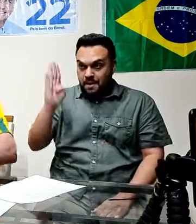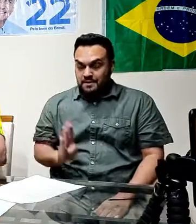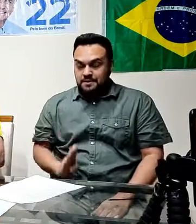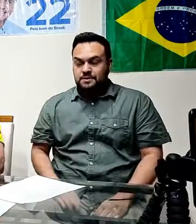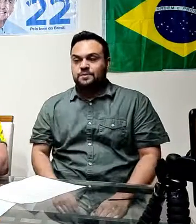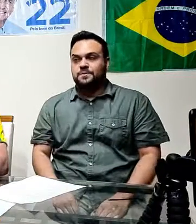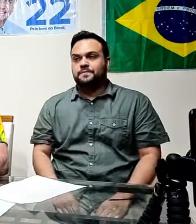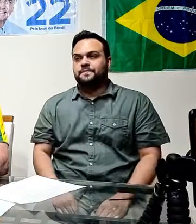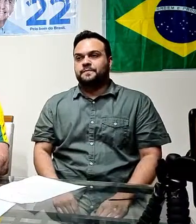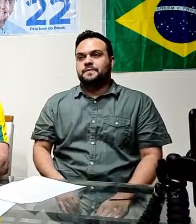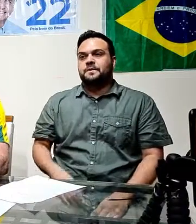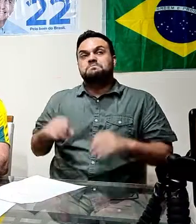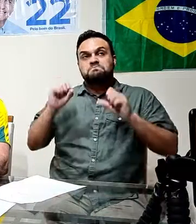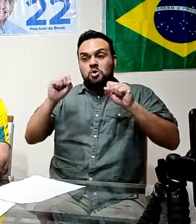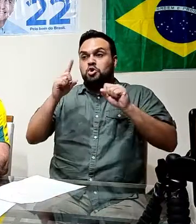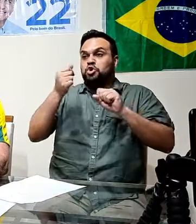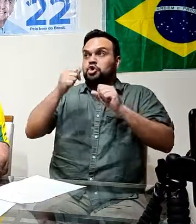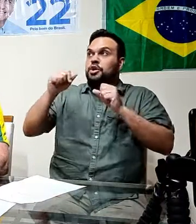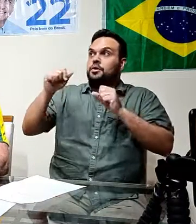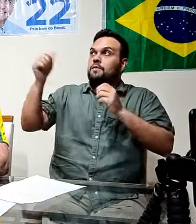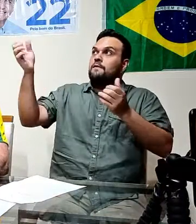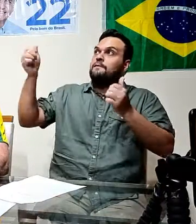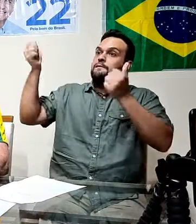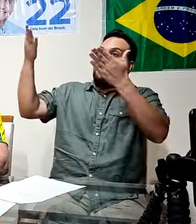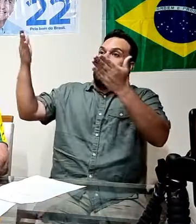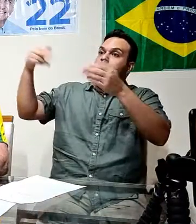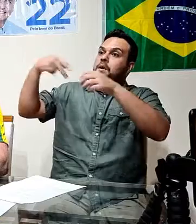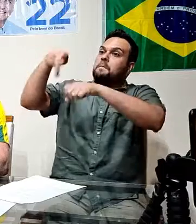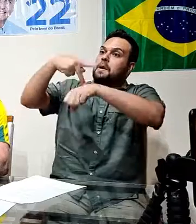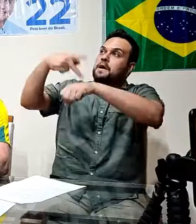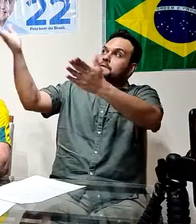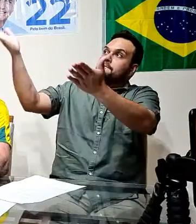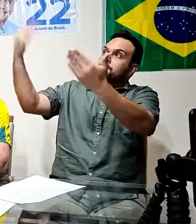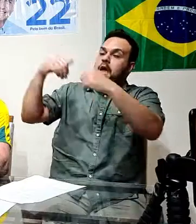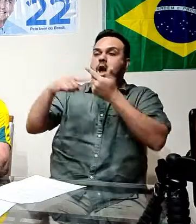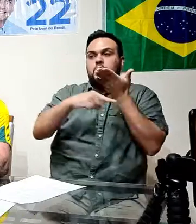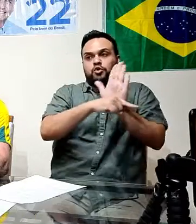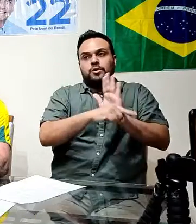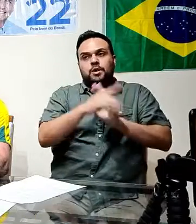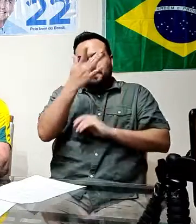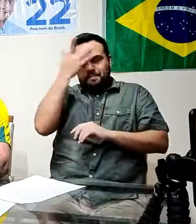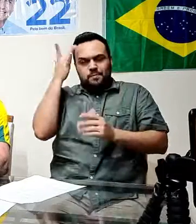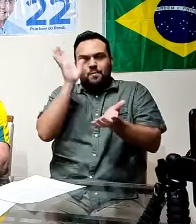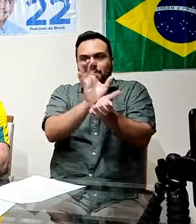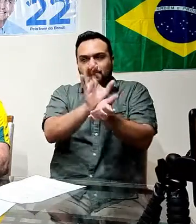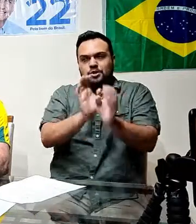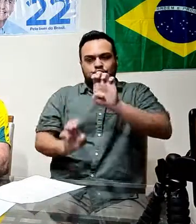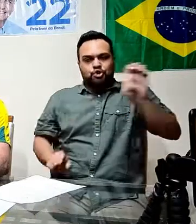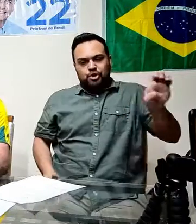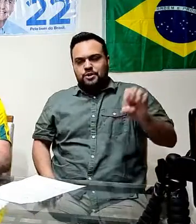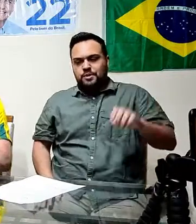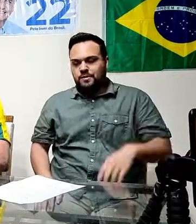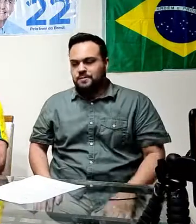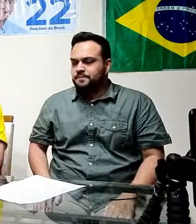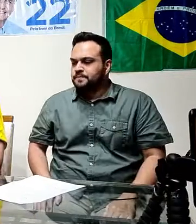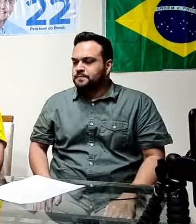tenha vindo dinheiro de fora para cá para ajudar aí alguns candidatos aqui no Brasil de esquerda. Coisa mais,